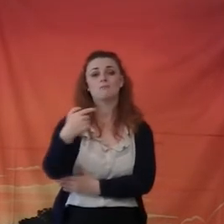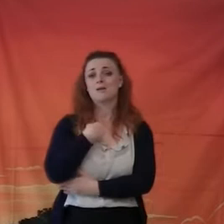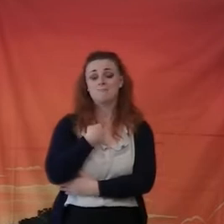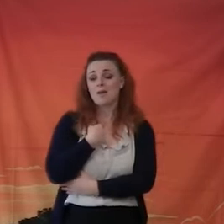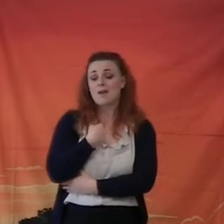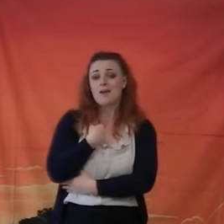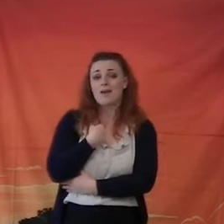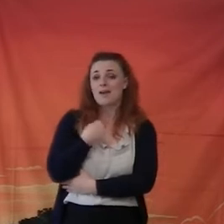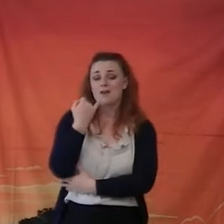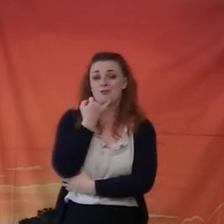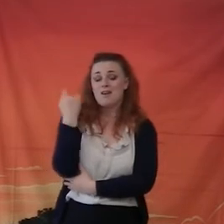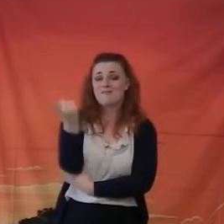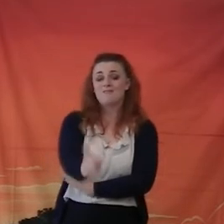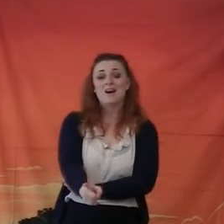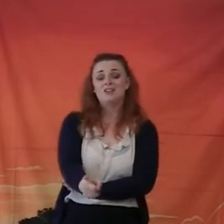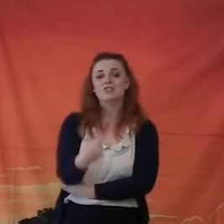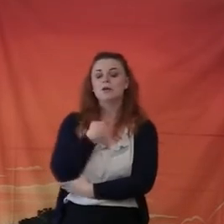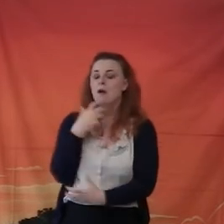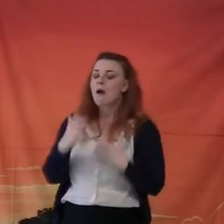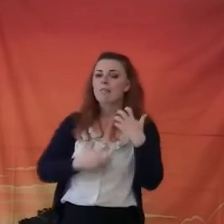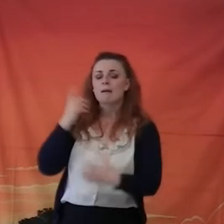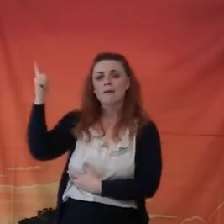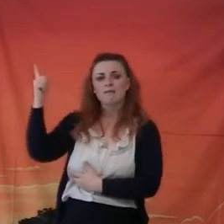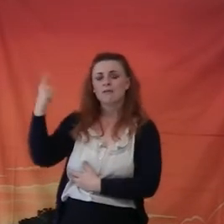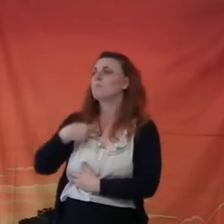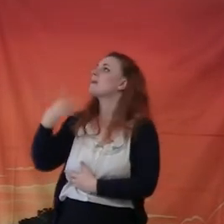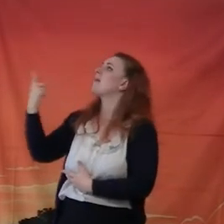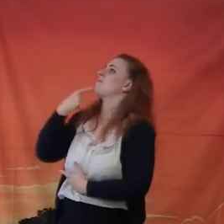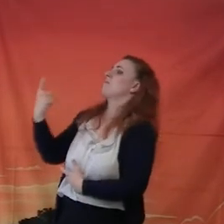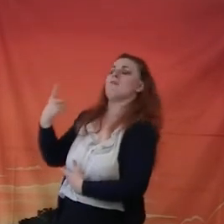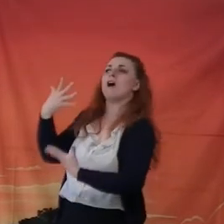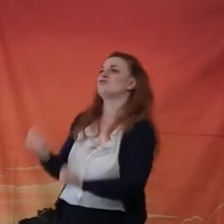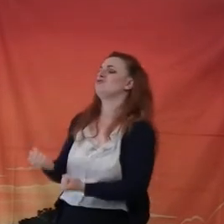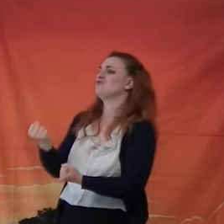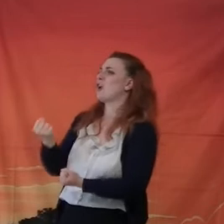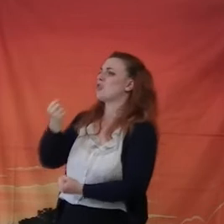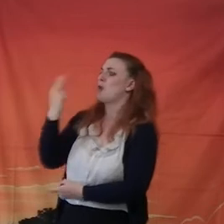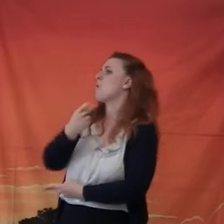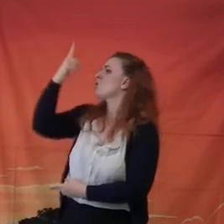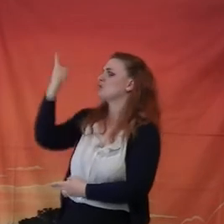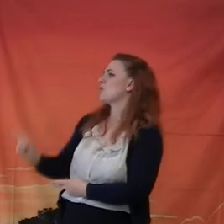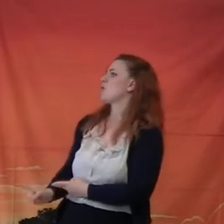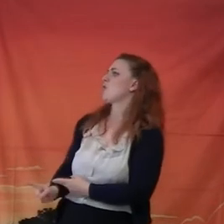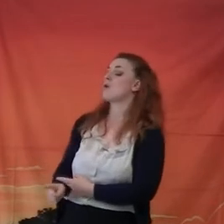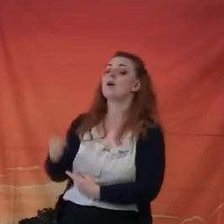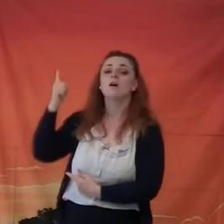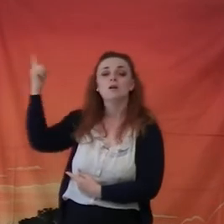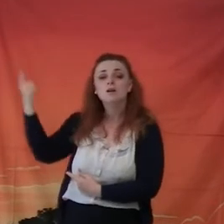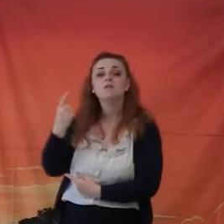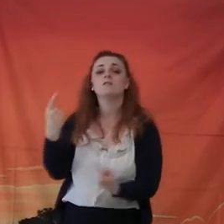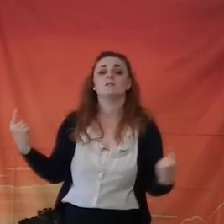così, io ero arrabbiata con Dio, dicevo non posso accettare la morte come una cosa normale, non è vero. E invece Dio ha